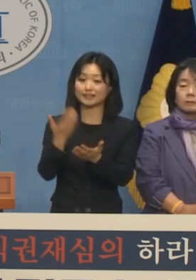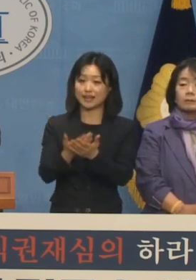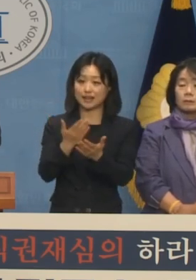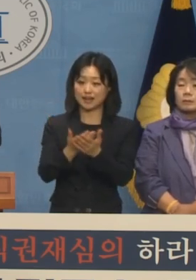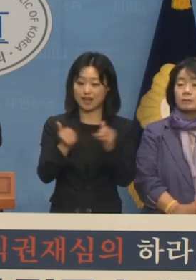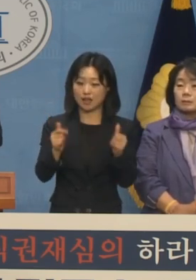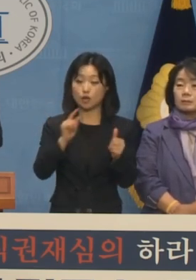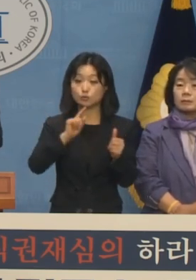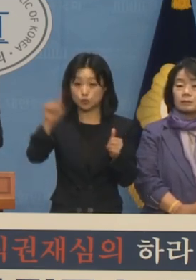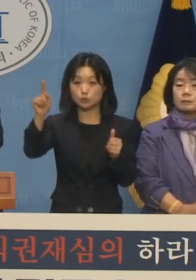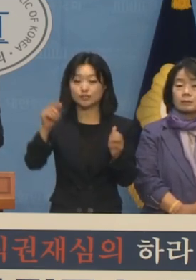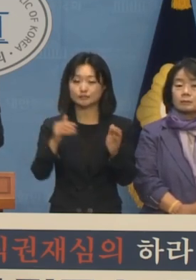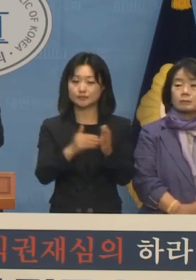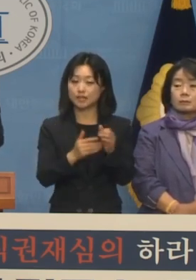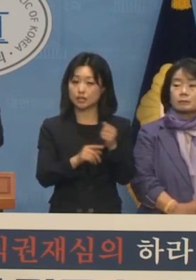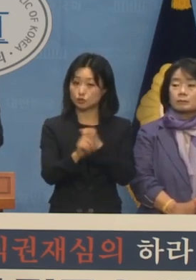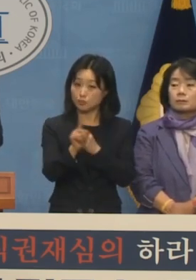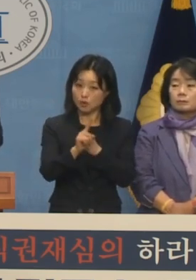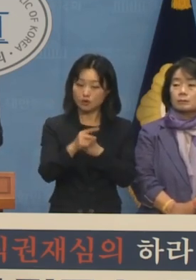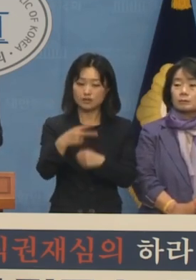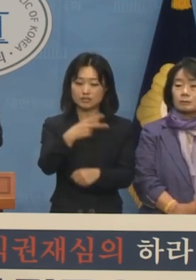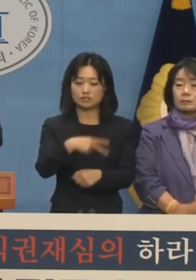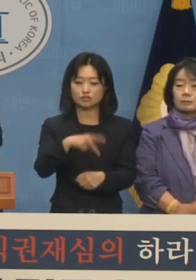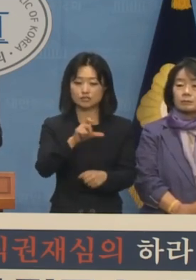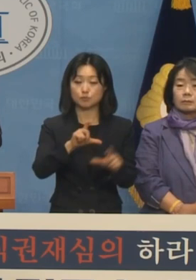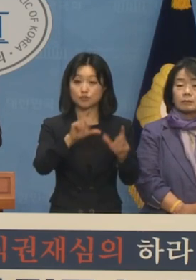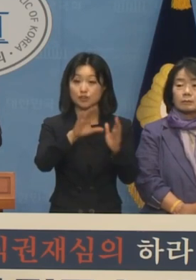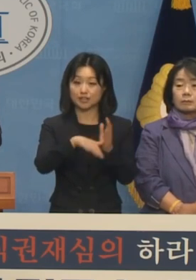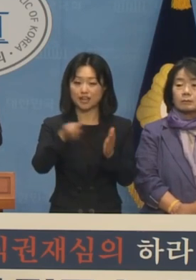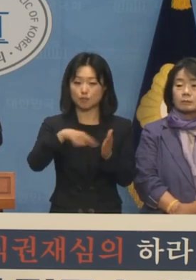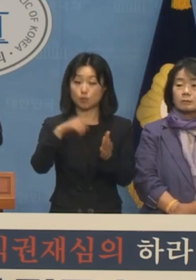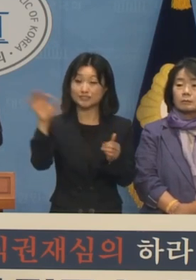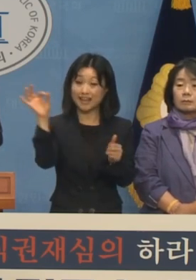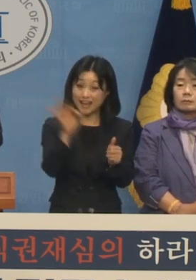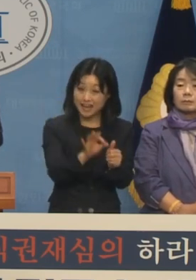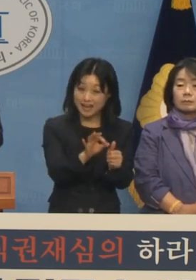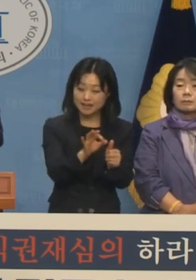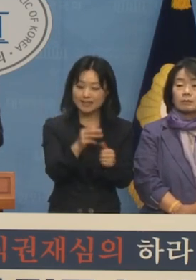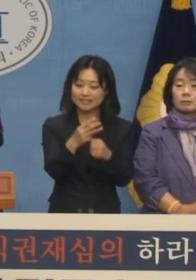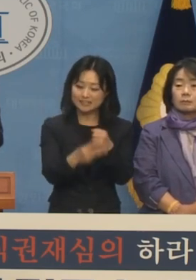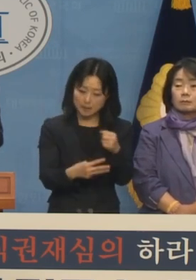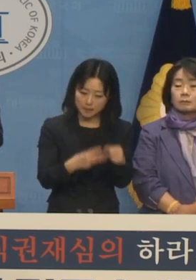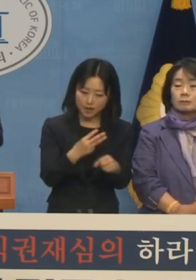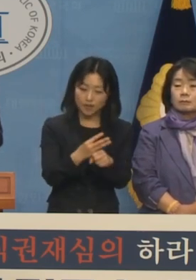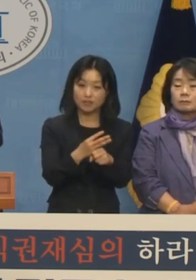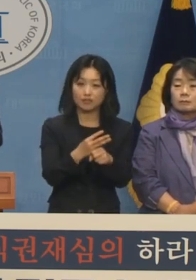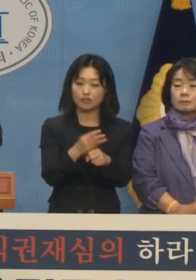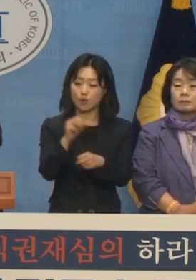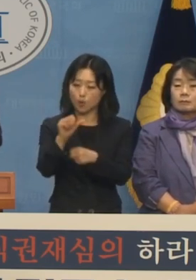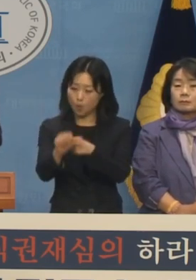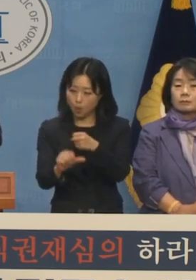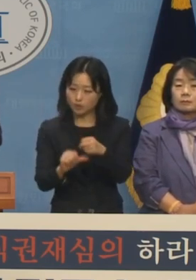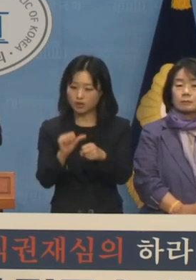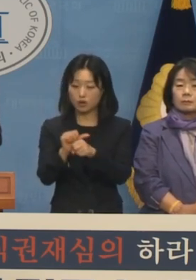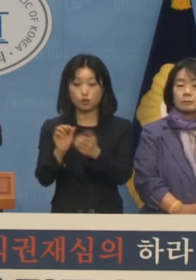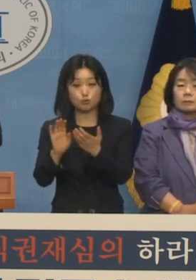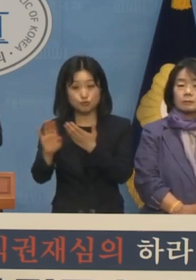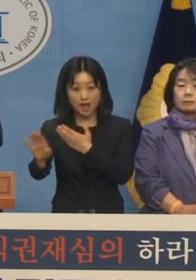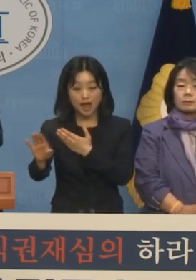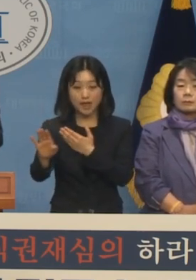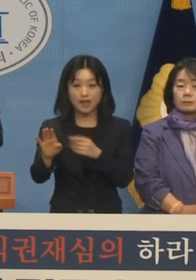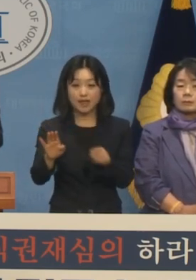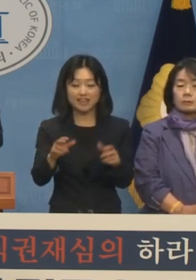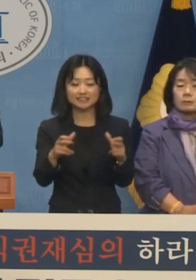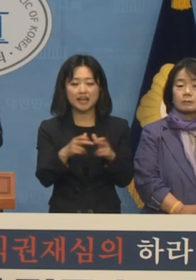시작했습니다. 그 이유는 2015년 배보상 당시에 3년 또는 5년 이후에는